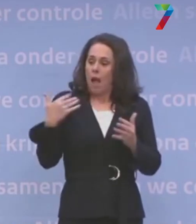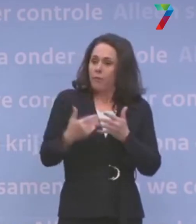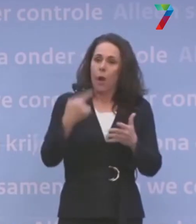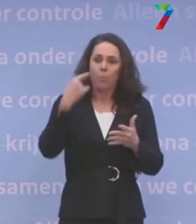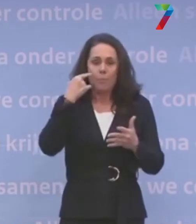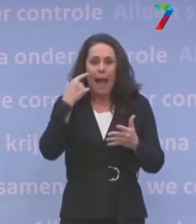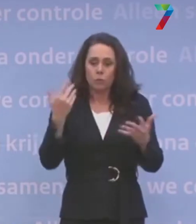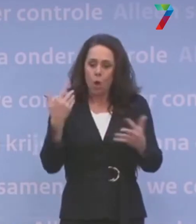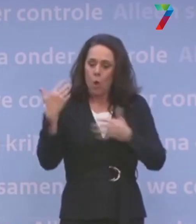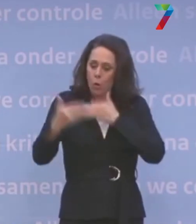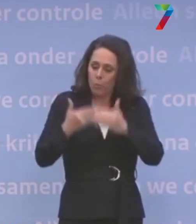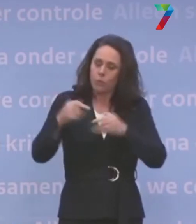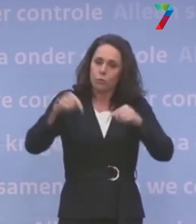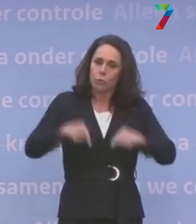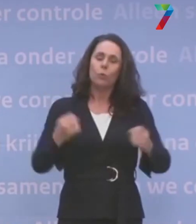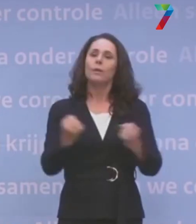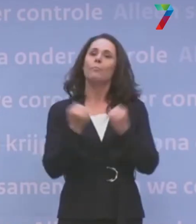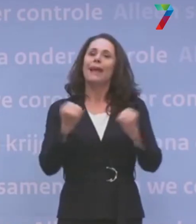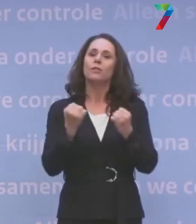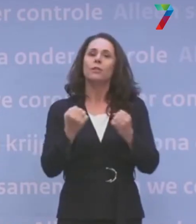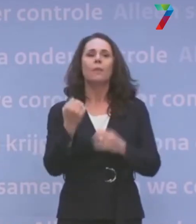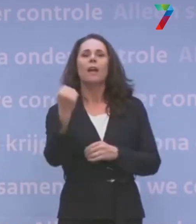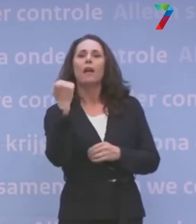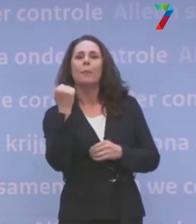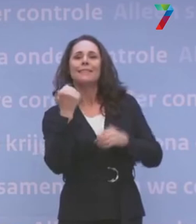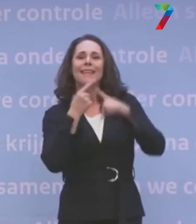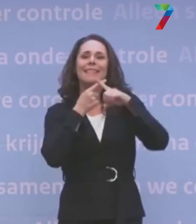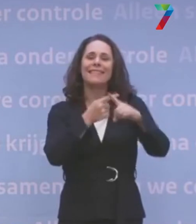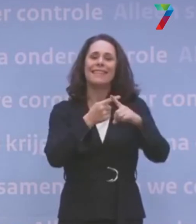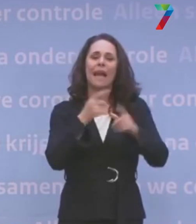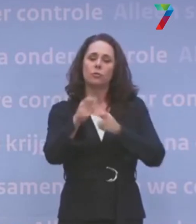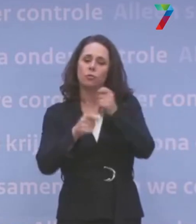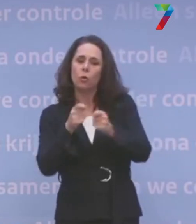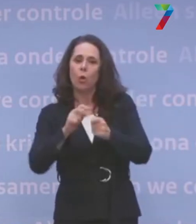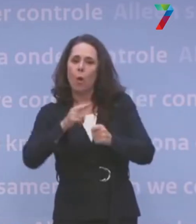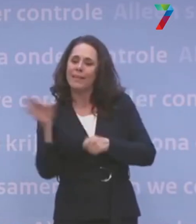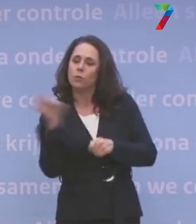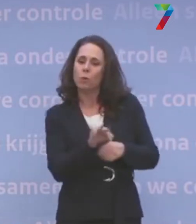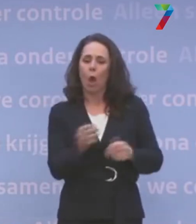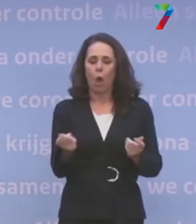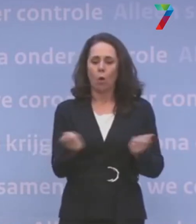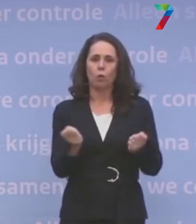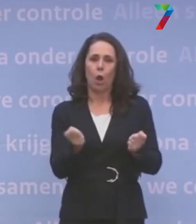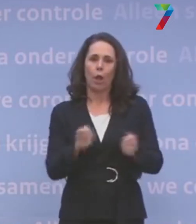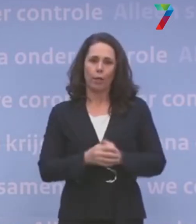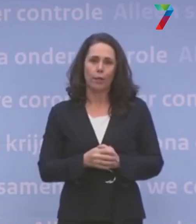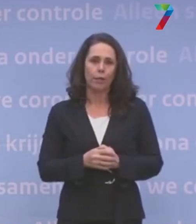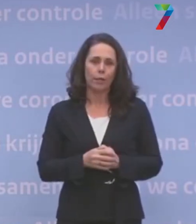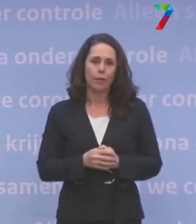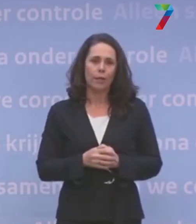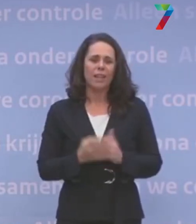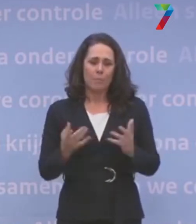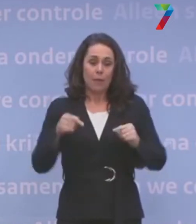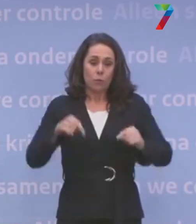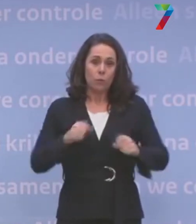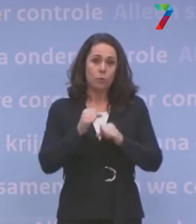is, dat we op dit moment bezig zijn om de capaciteit van de ziekenhuizen en de zorg weer onder controle te krijgen. Maar er is dus enige